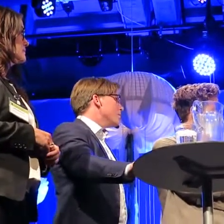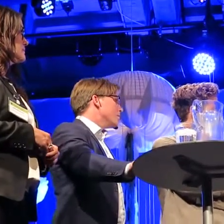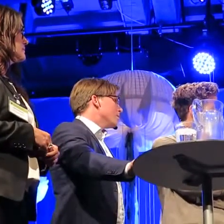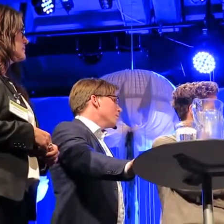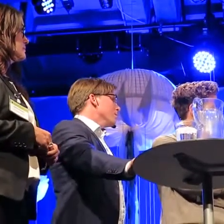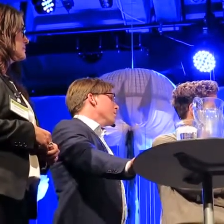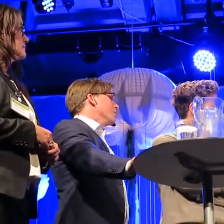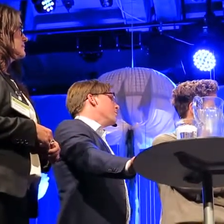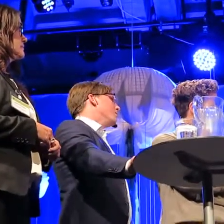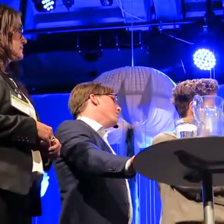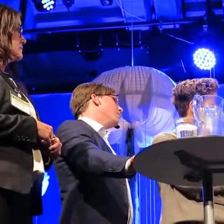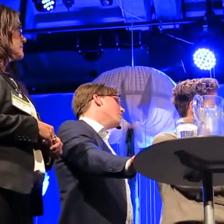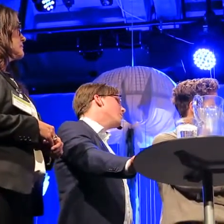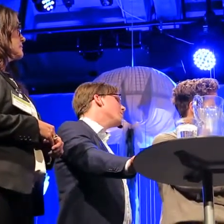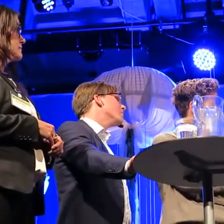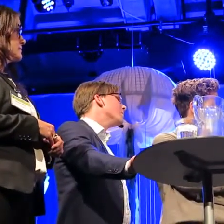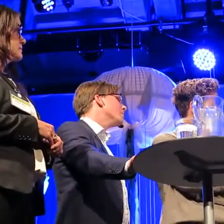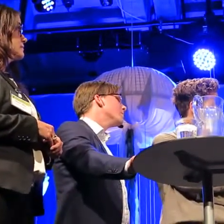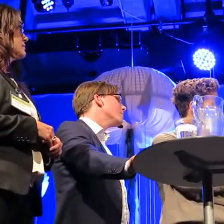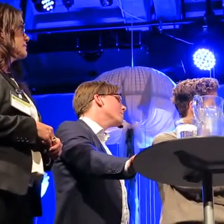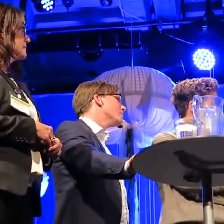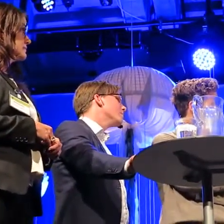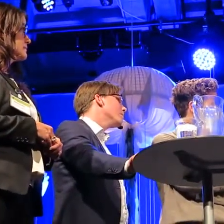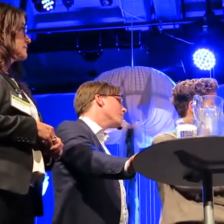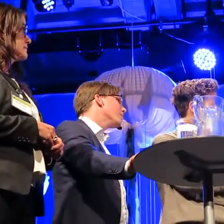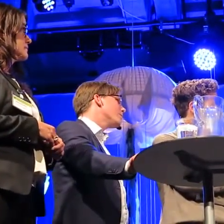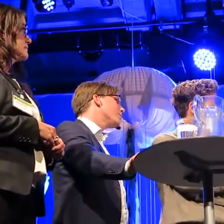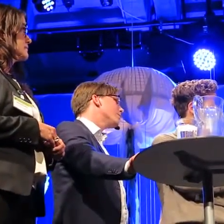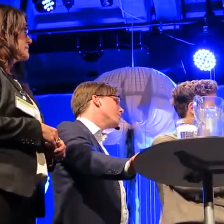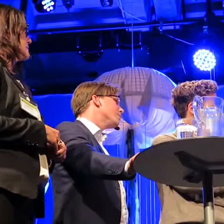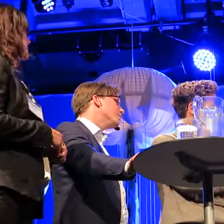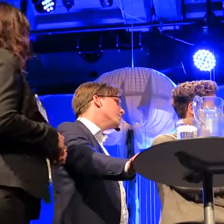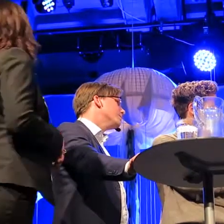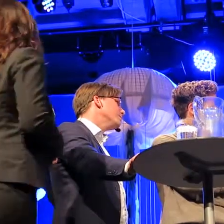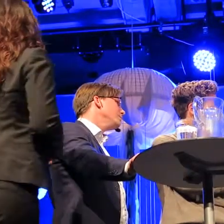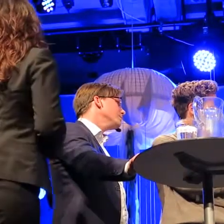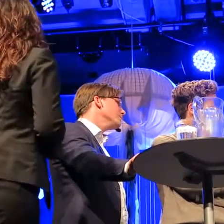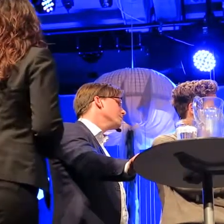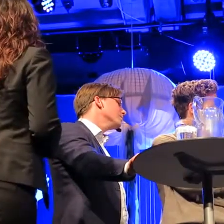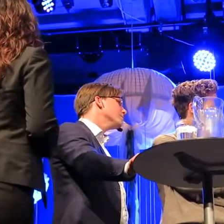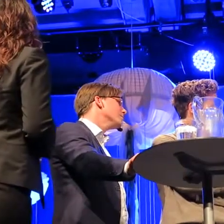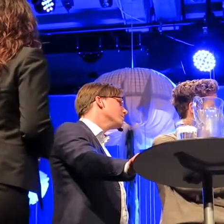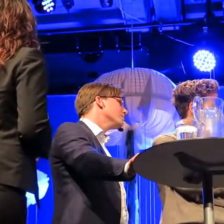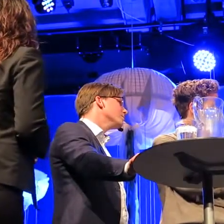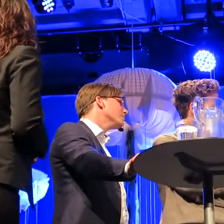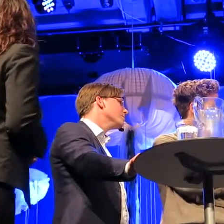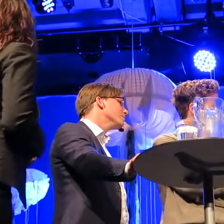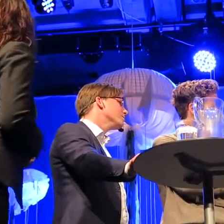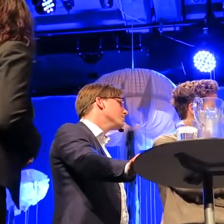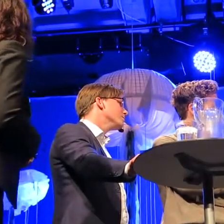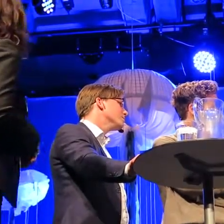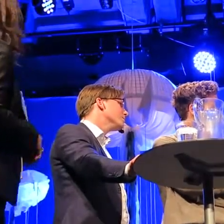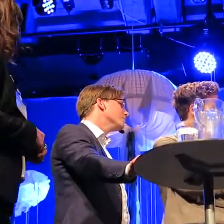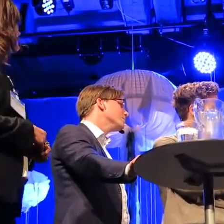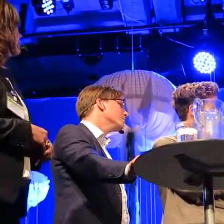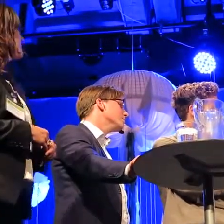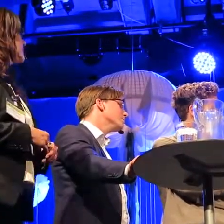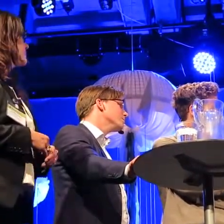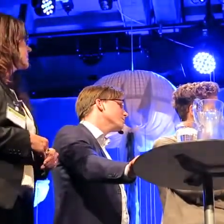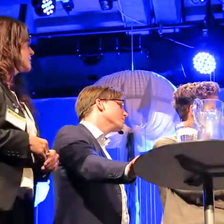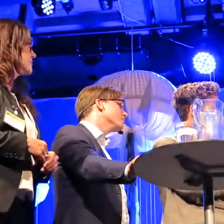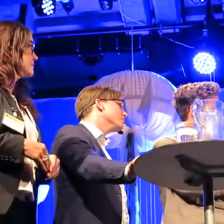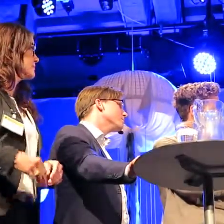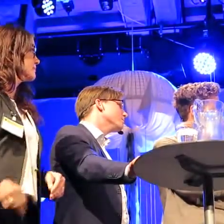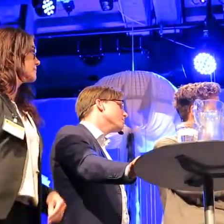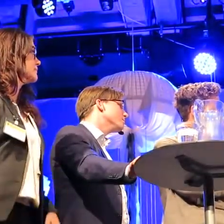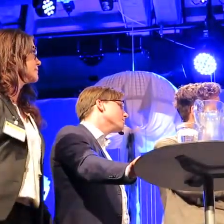köper de dyra solcellerna, vi köper de billiga. Och tack vare att de köper dyra solceller så får ju fattiga människor tillgång till solel på ett billigt sätt. Är du för den tanken